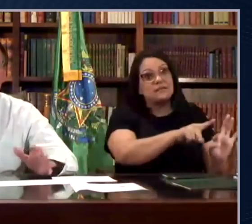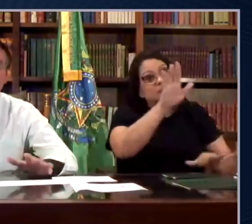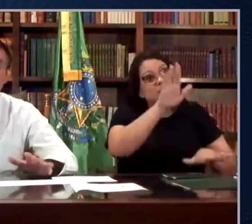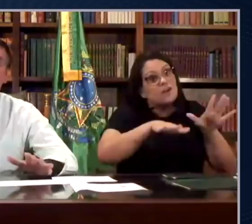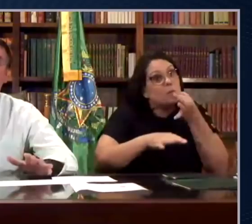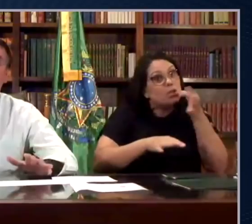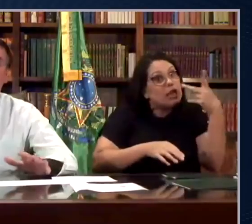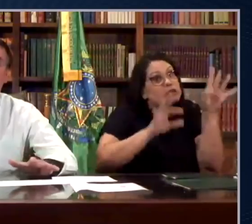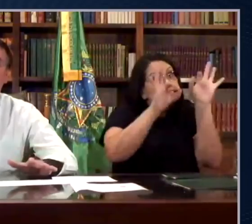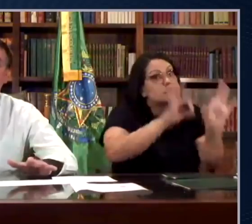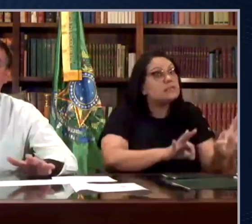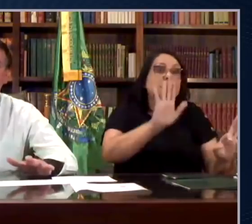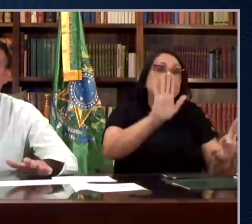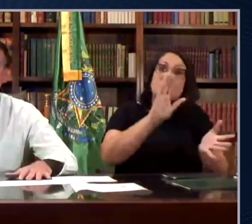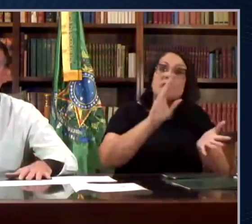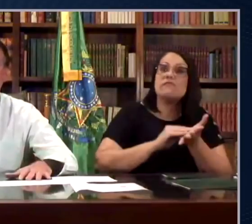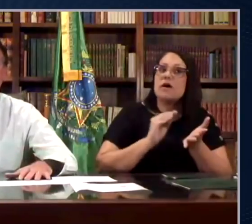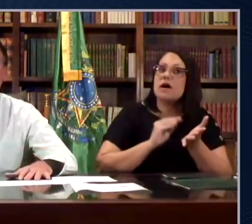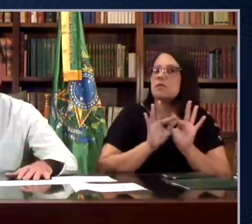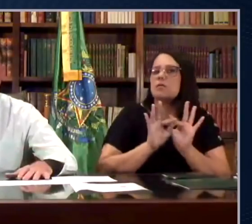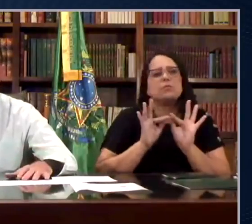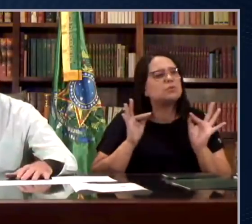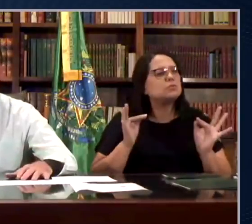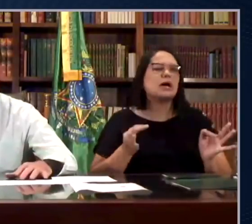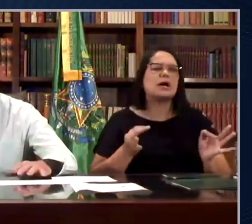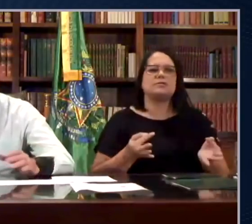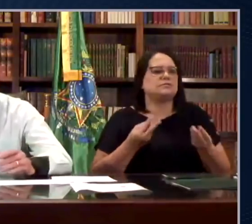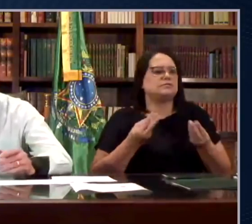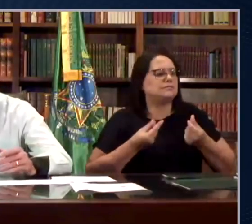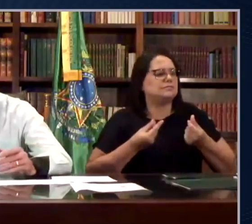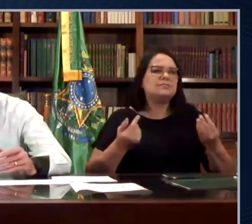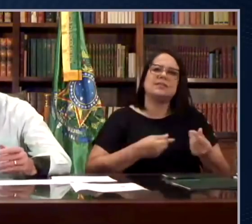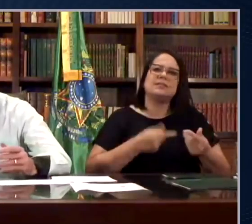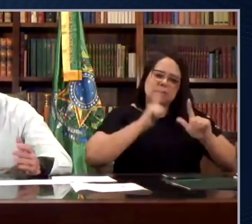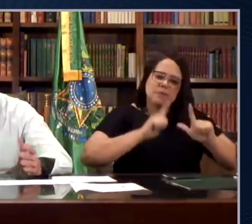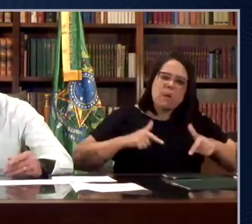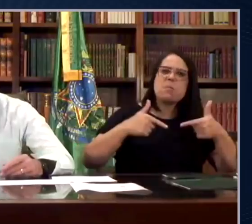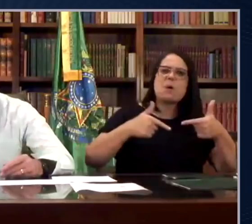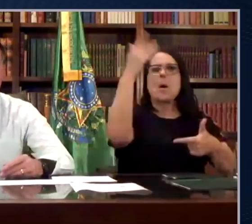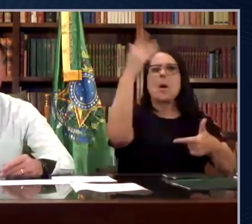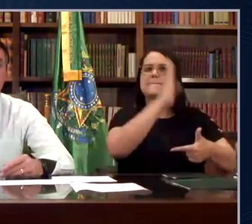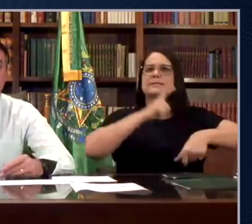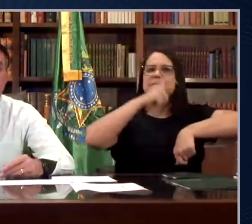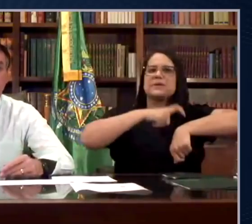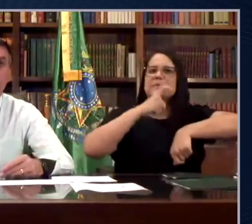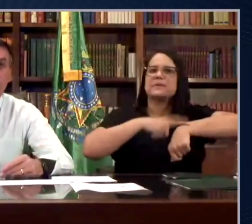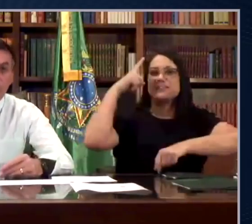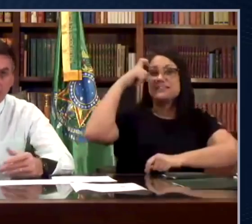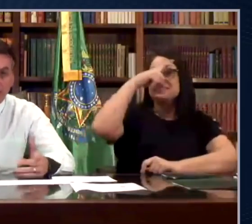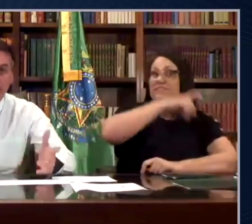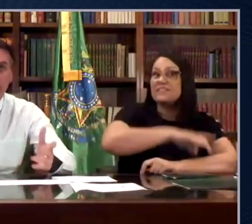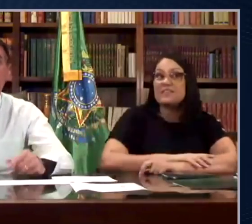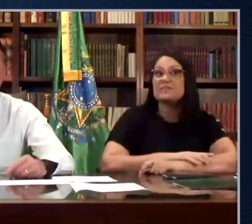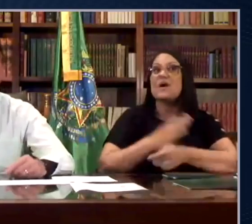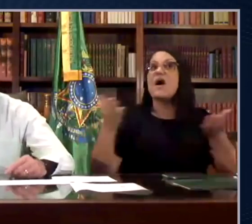ser. Mas está faltando um pouco mais de humildade para ele, para conduzir o Brasil nesse momento difícil que nós encontramos e